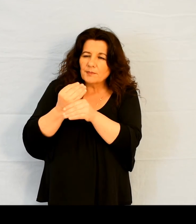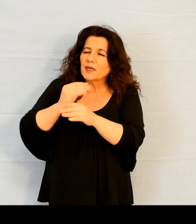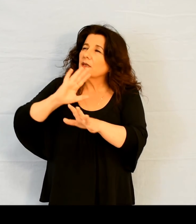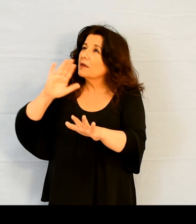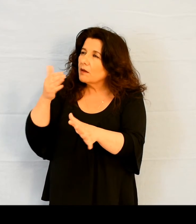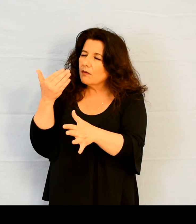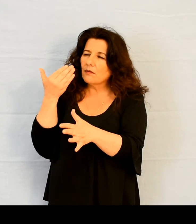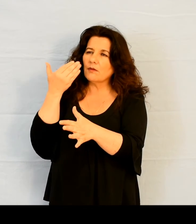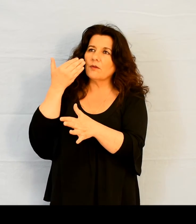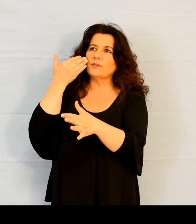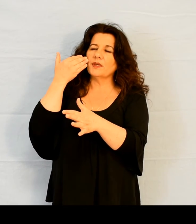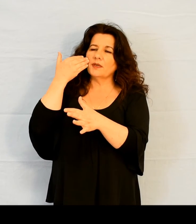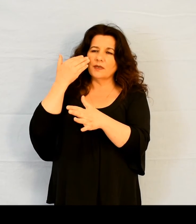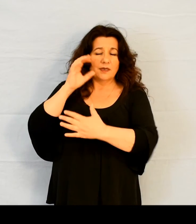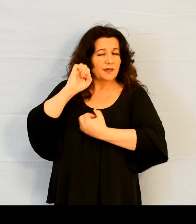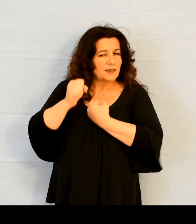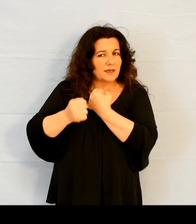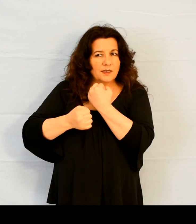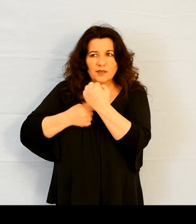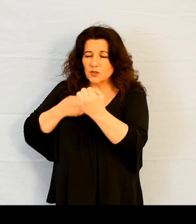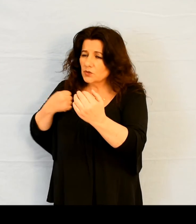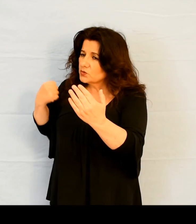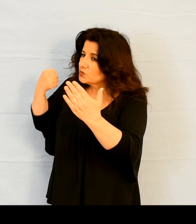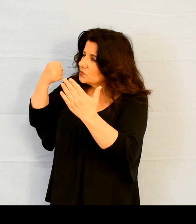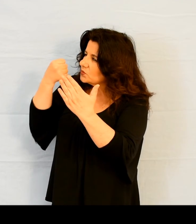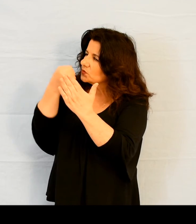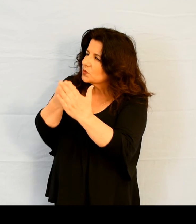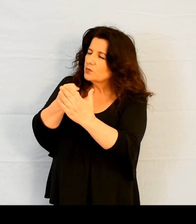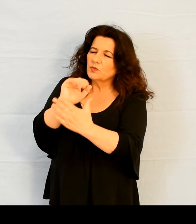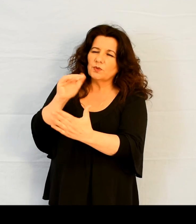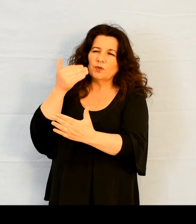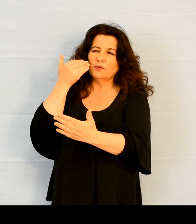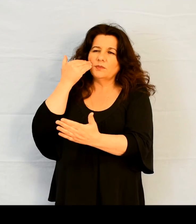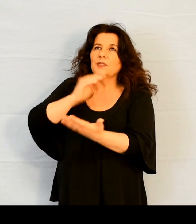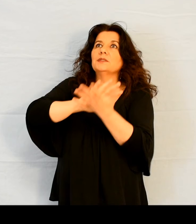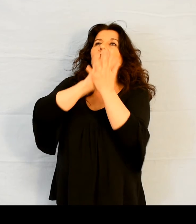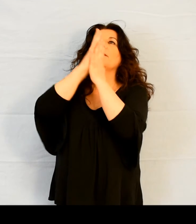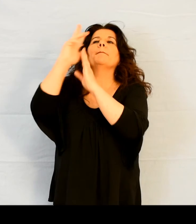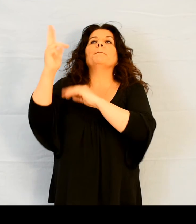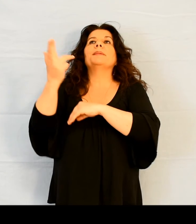sa perfection. Il est devenu pour tous, tous ceux